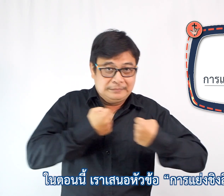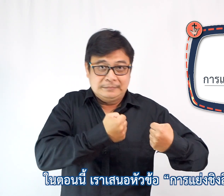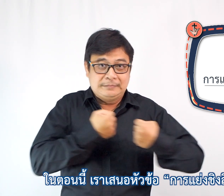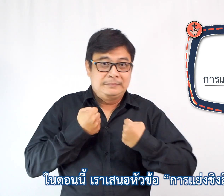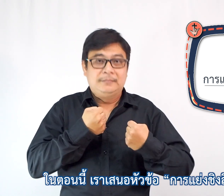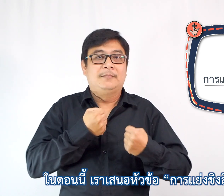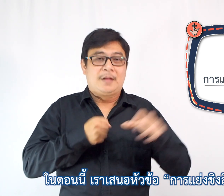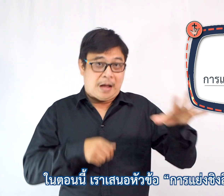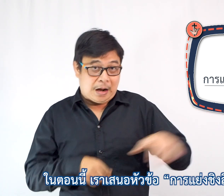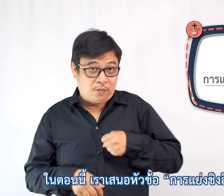ทธิบุตรหัวปี